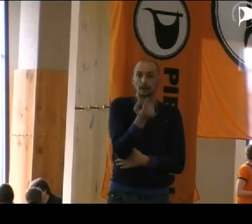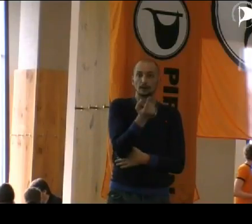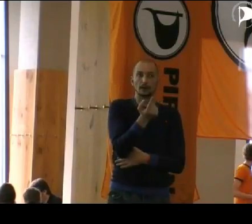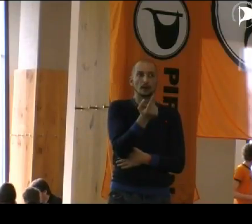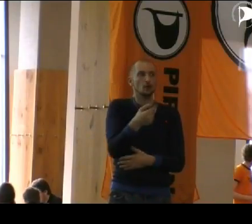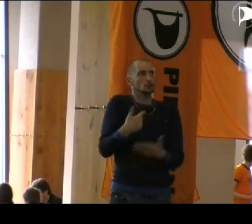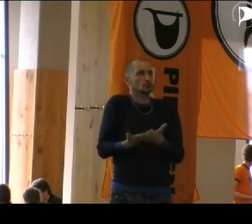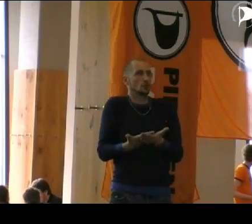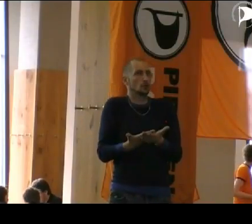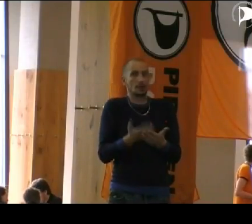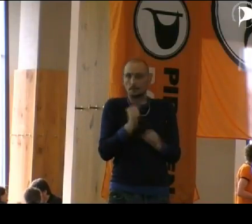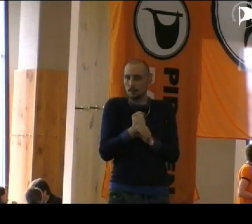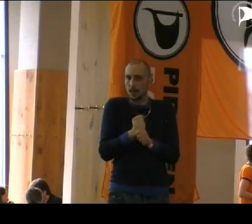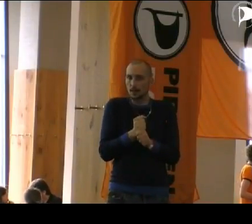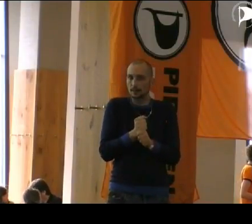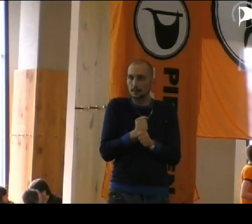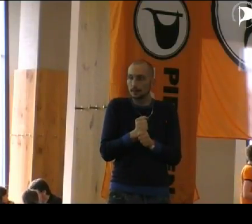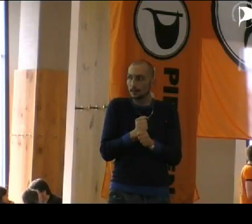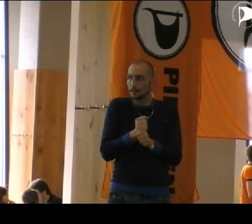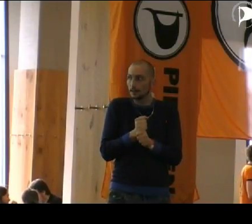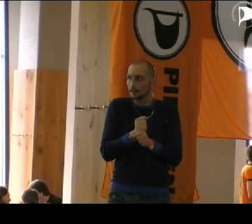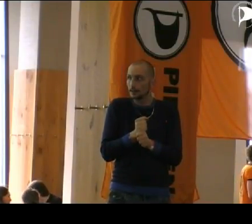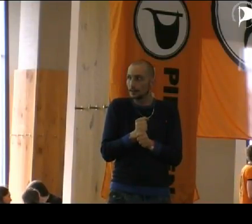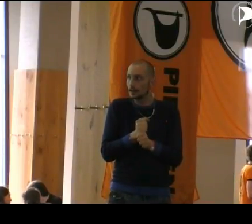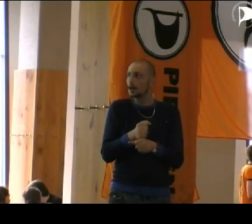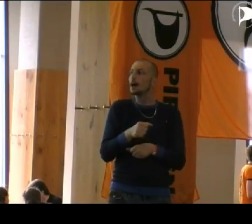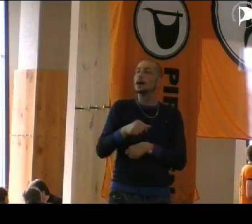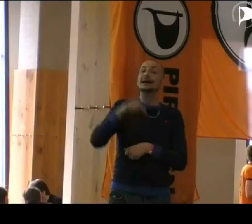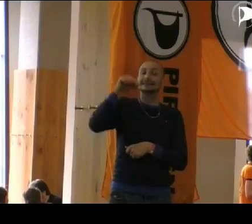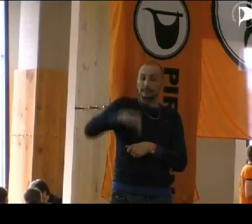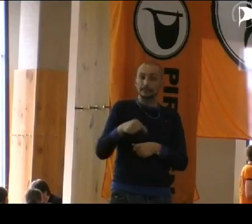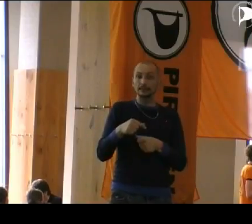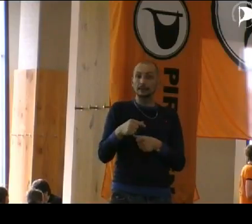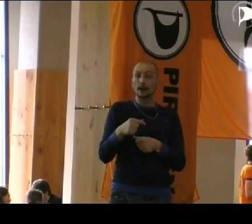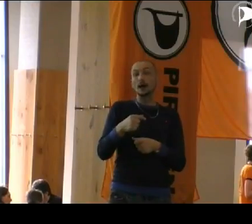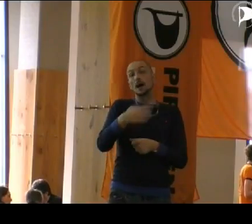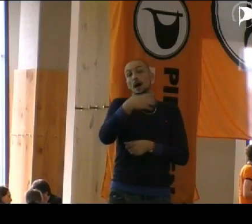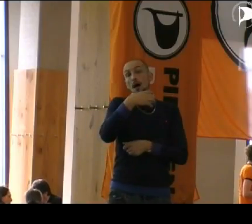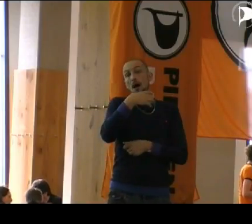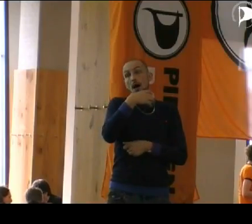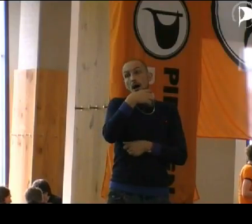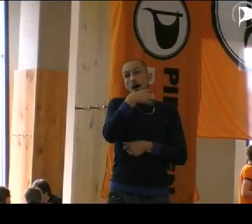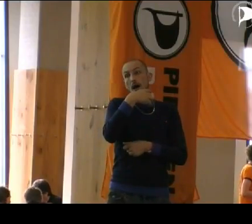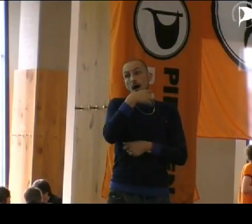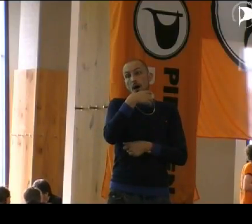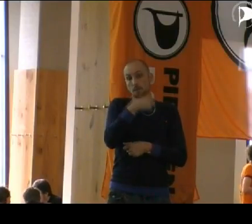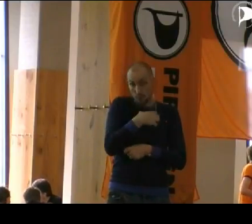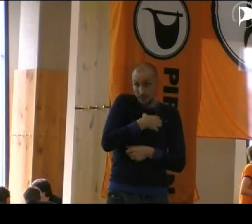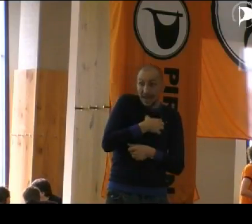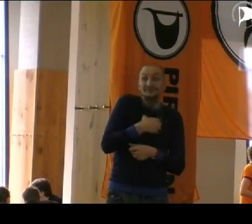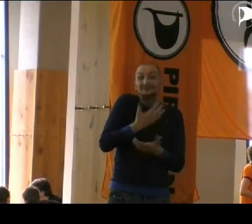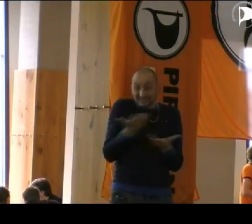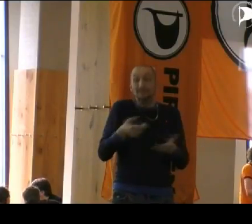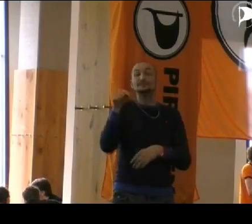so gemacht worden ist vielleicht ein shitstorm und der haken dabei ist dass die öffentlichkeit aber genau ist eigentlich die gäste wissen will